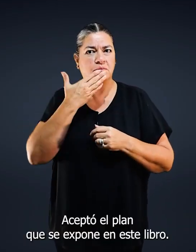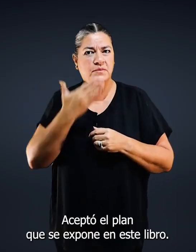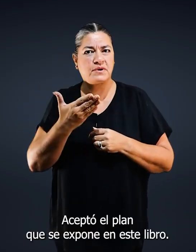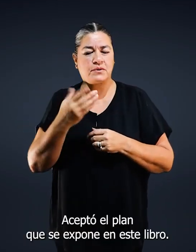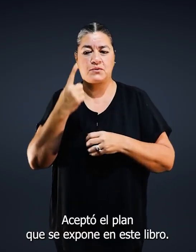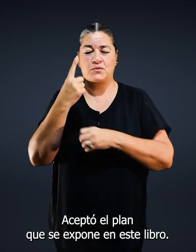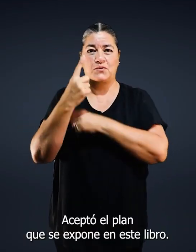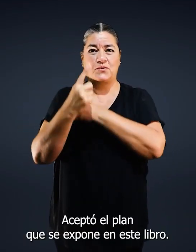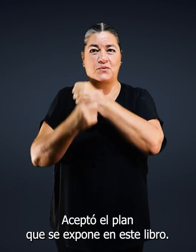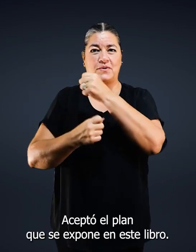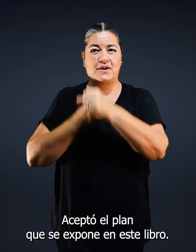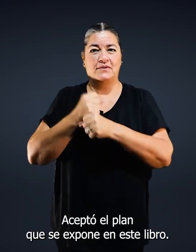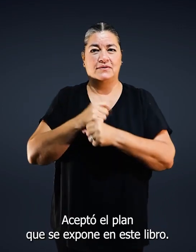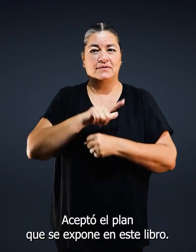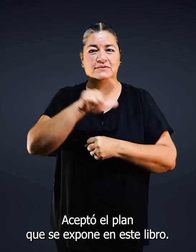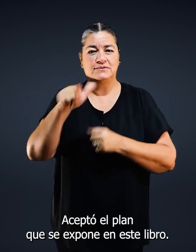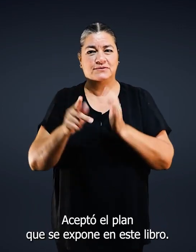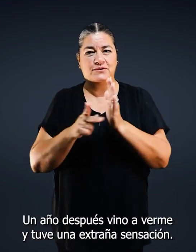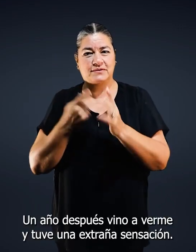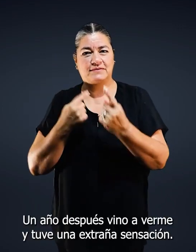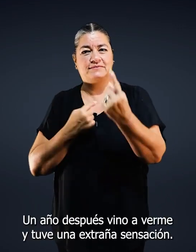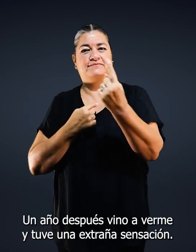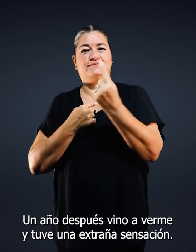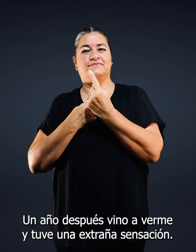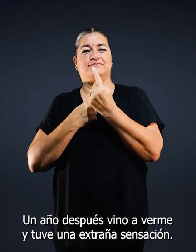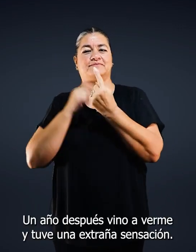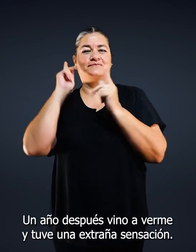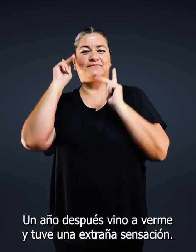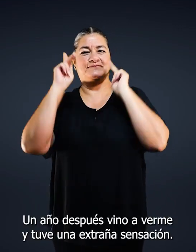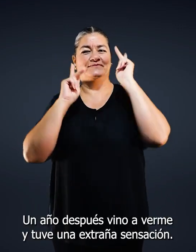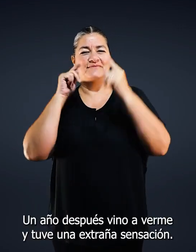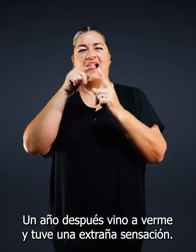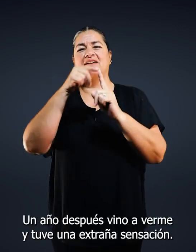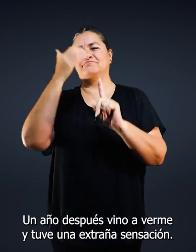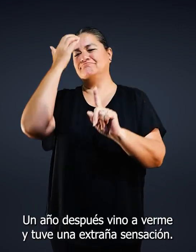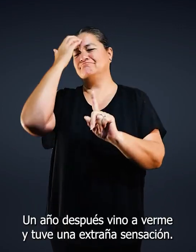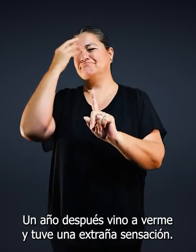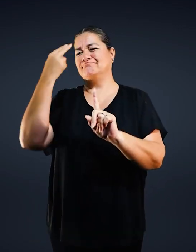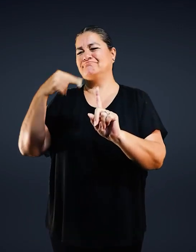Aceptó el plan que se expone en este libro. Un año después vino a verme y tuve una extraña sensación.